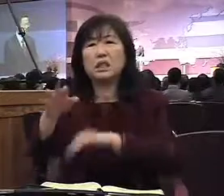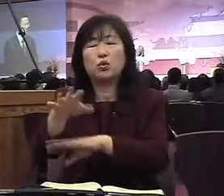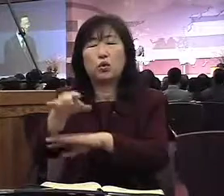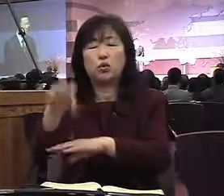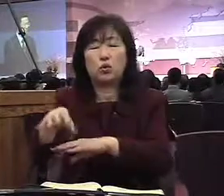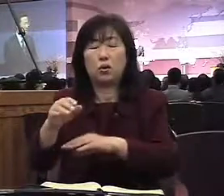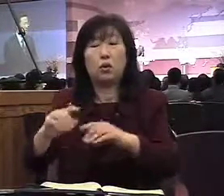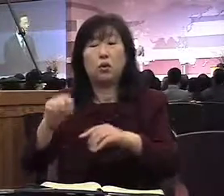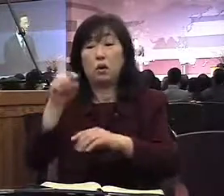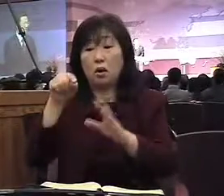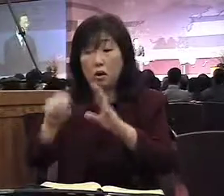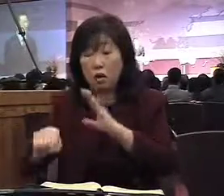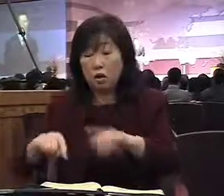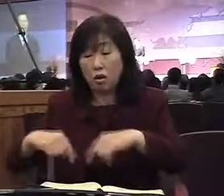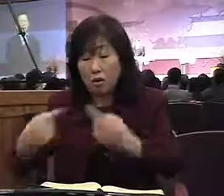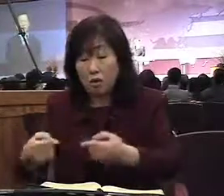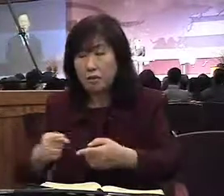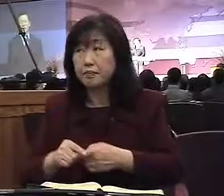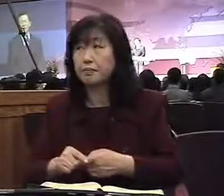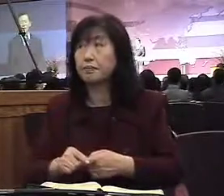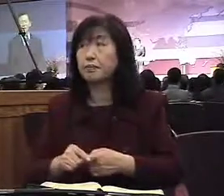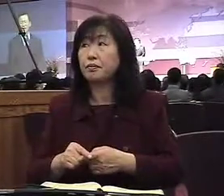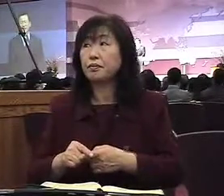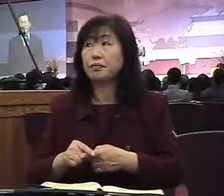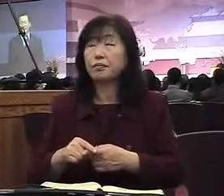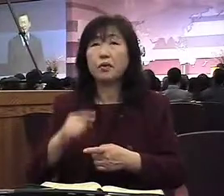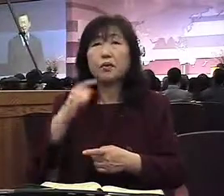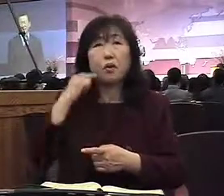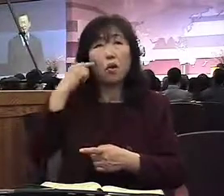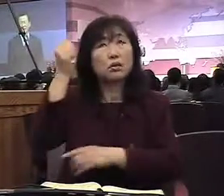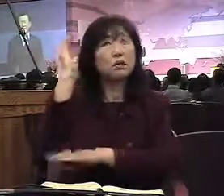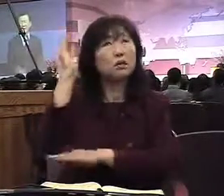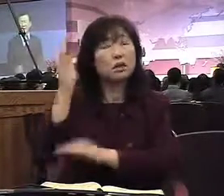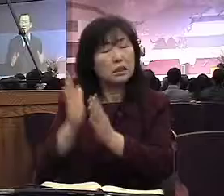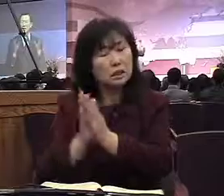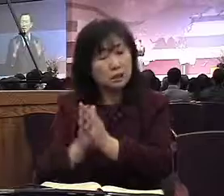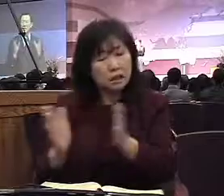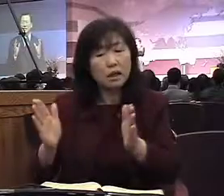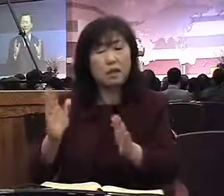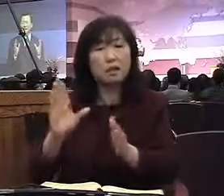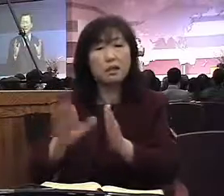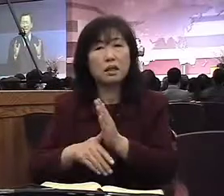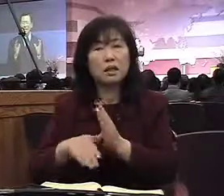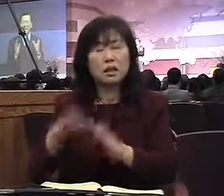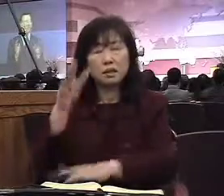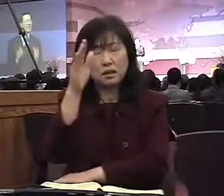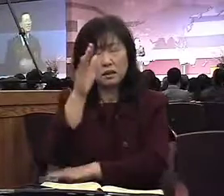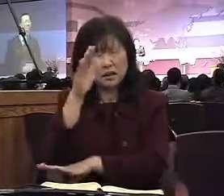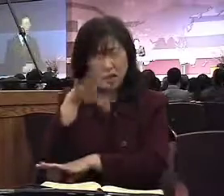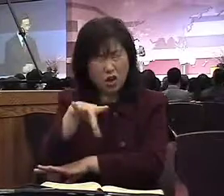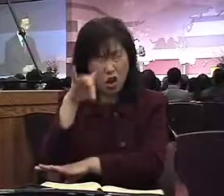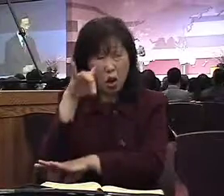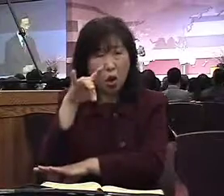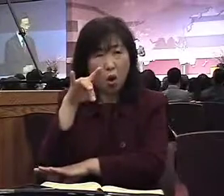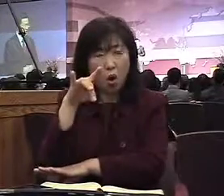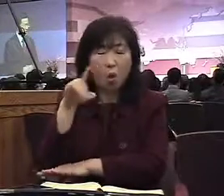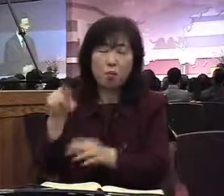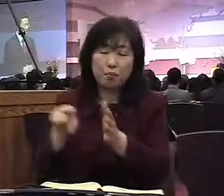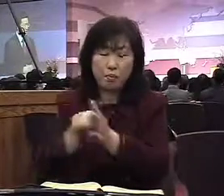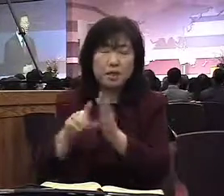하세요. 이분이 이제 목회를 시작하시는데 그 교회에 다니는 초신자 양씨라는 분이